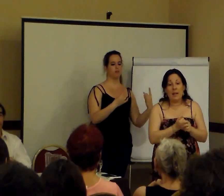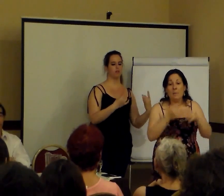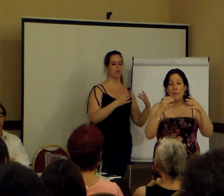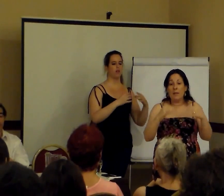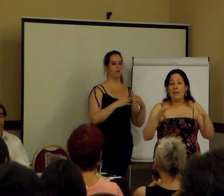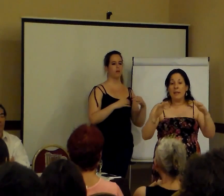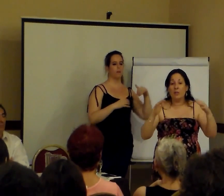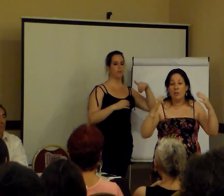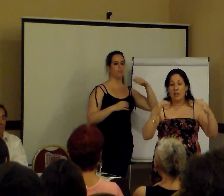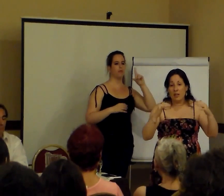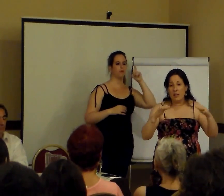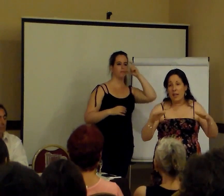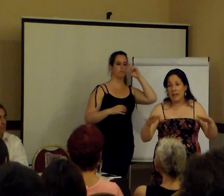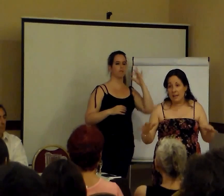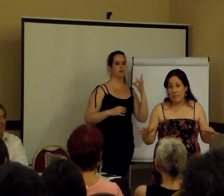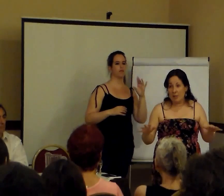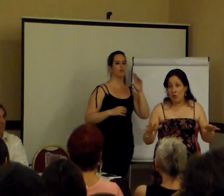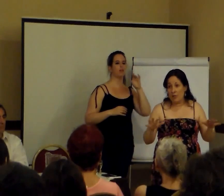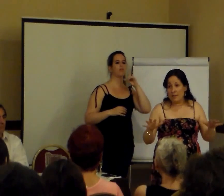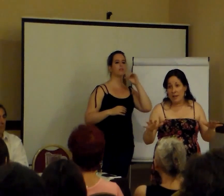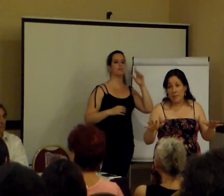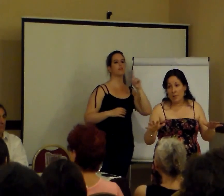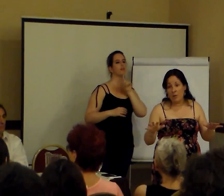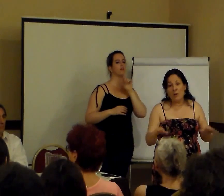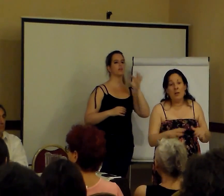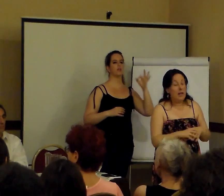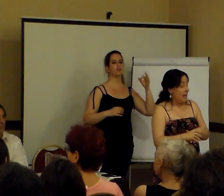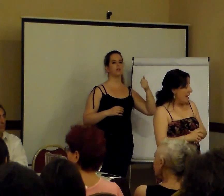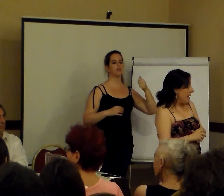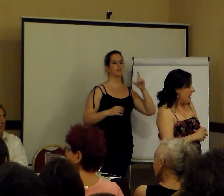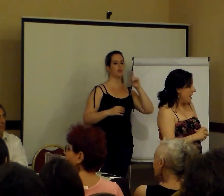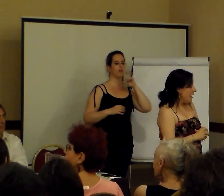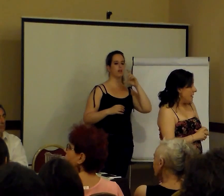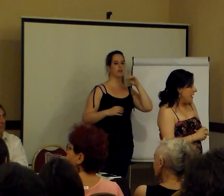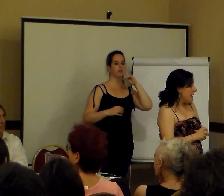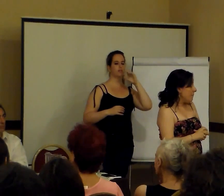¿sí? Que es el primer estado de aquietamiento del cerebro,